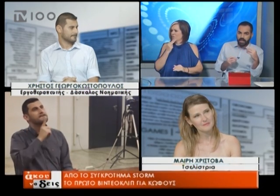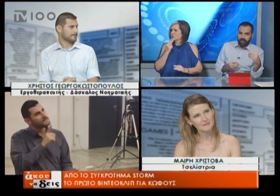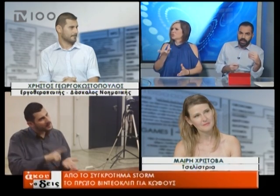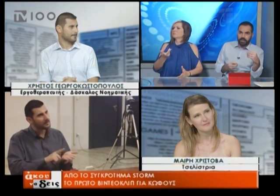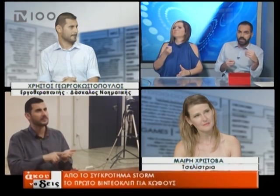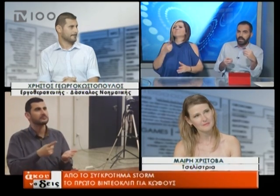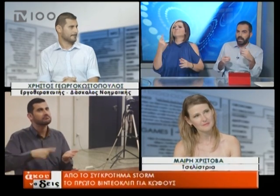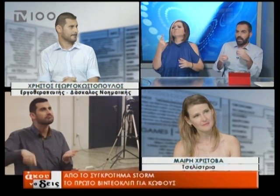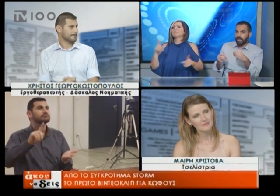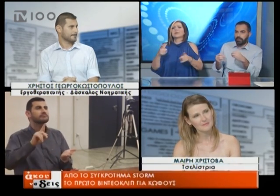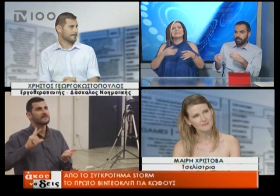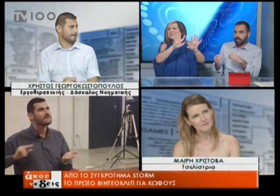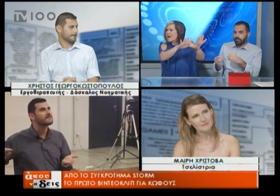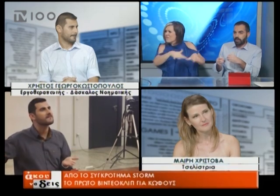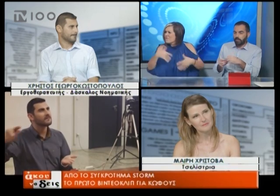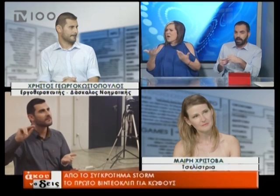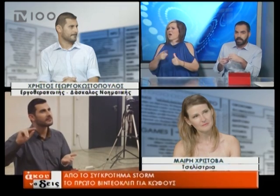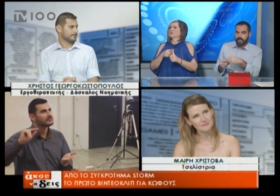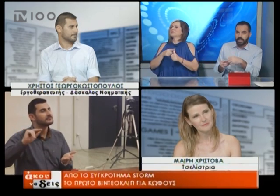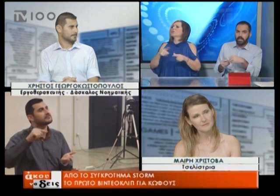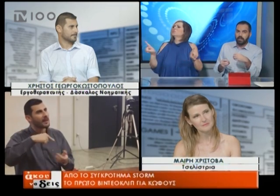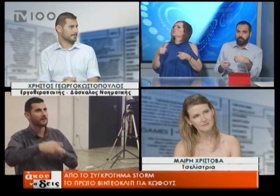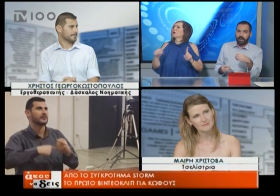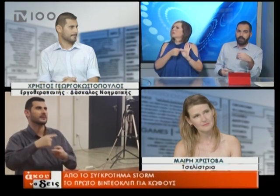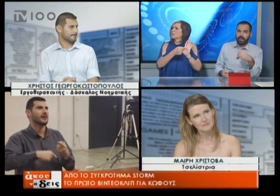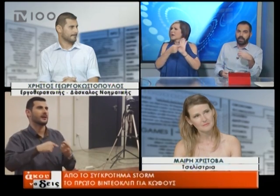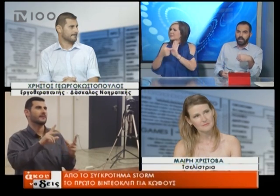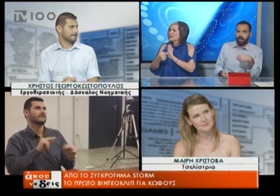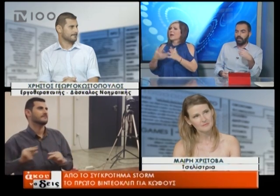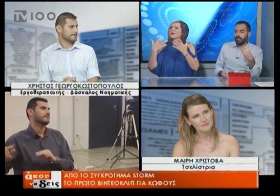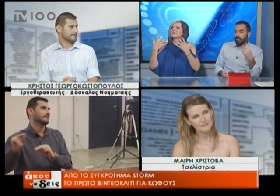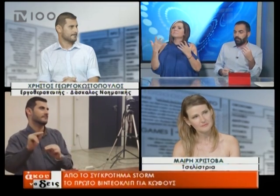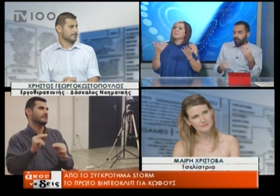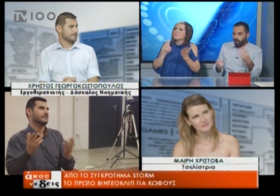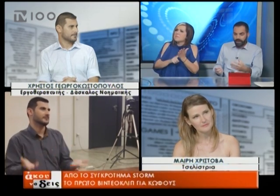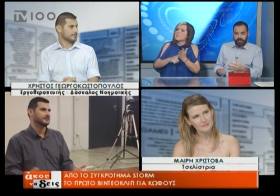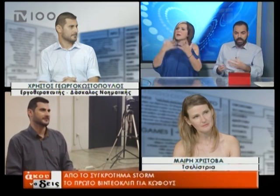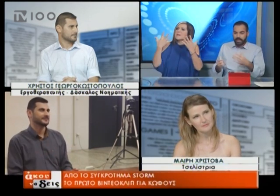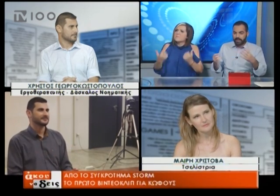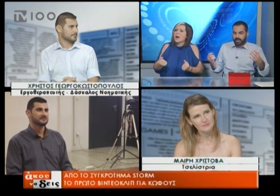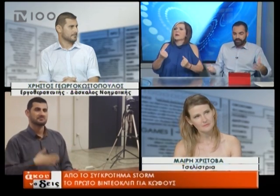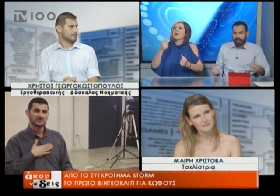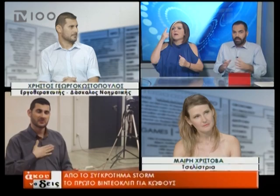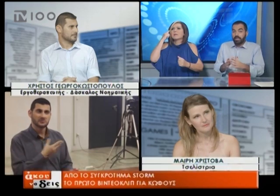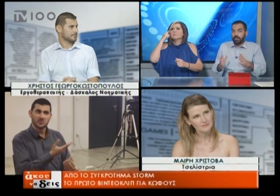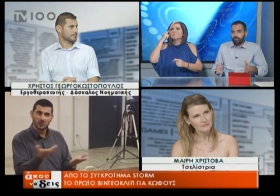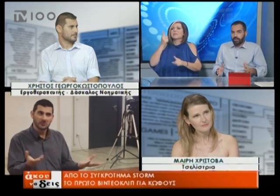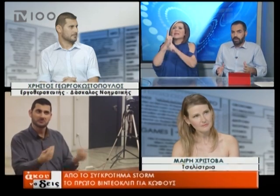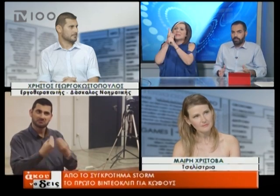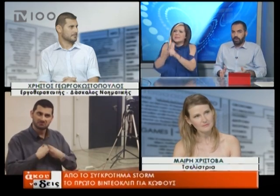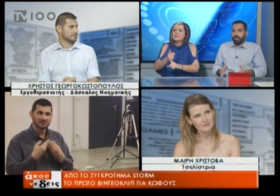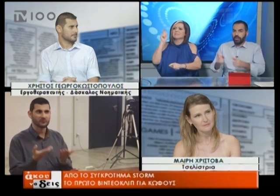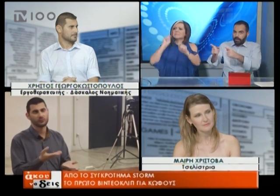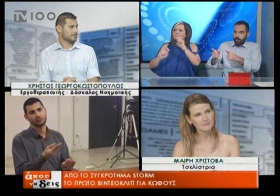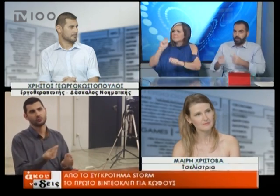Στις συναυλίες, σε μουσικές παραστάσεις, να υπάρχει μια ειδική πρόβλεψη, κατασκευή, δεν ξέρω πώς να το